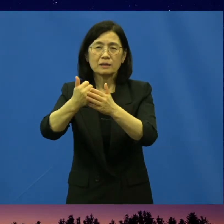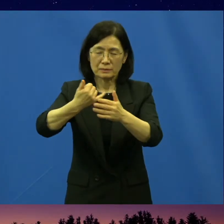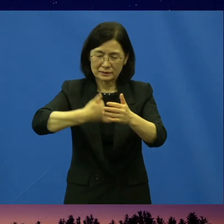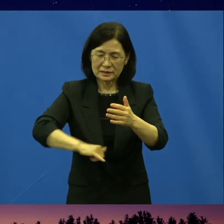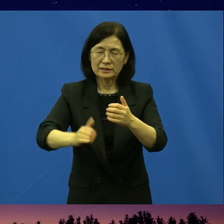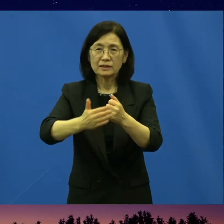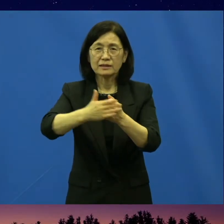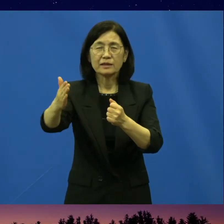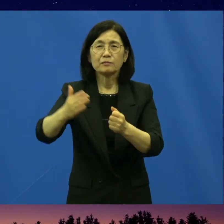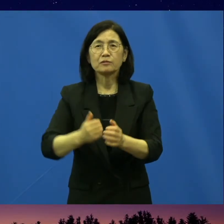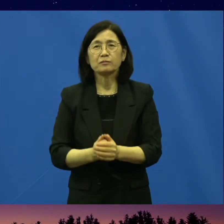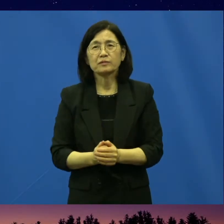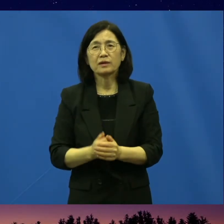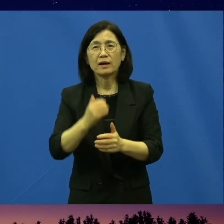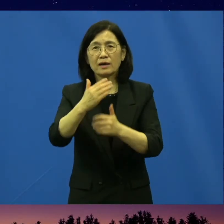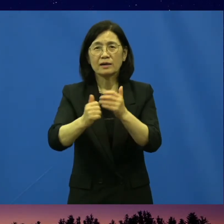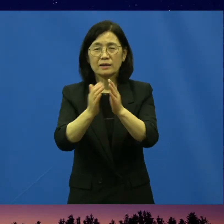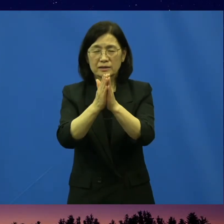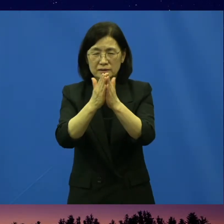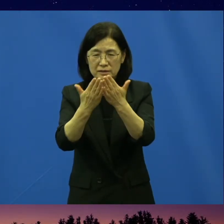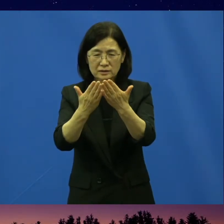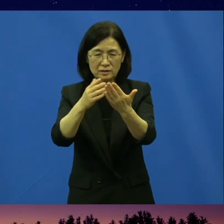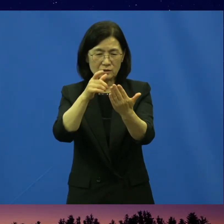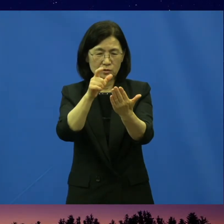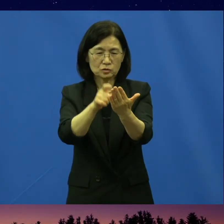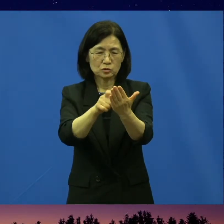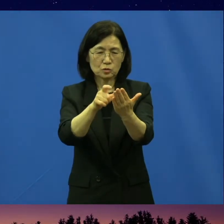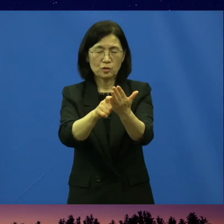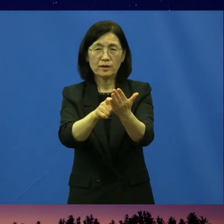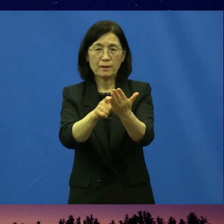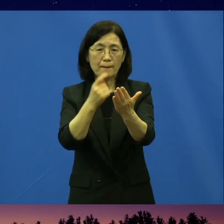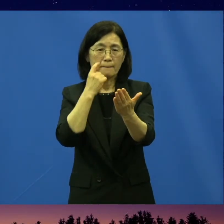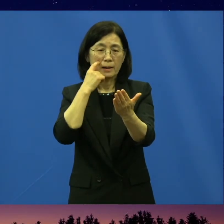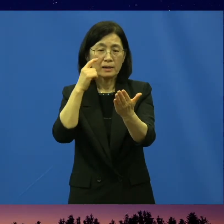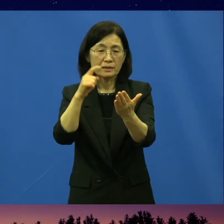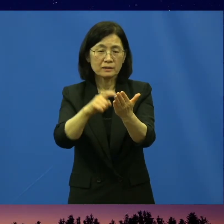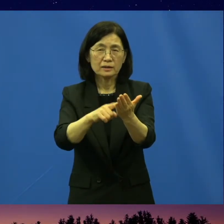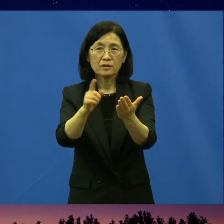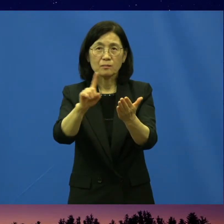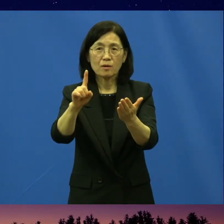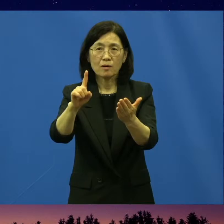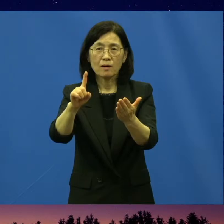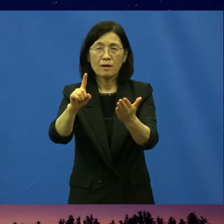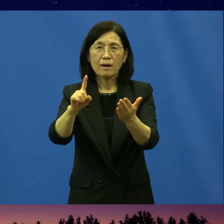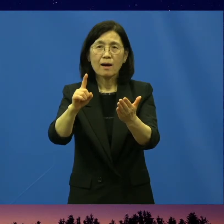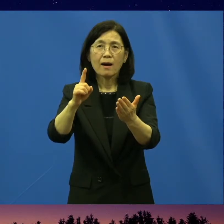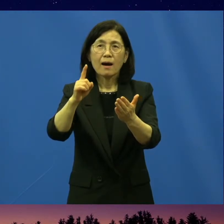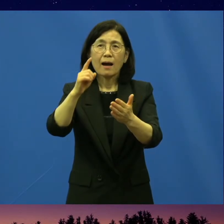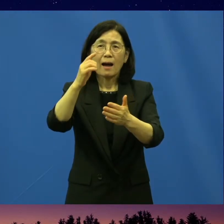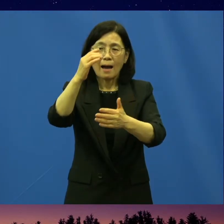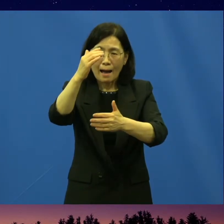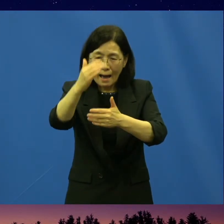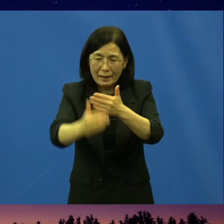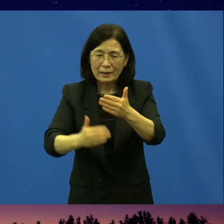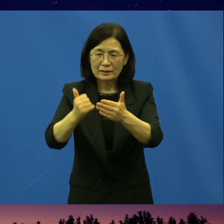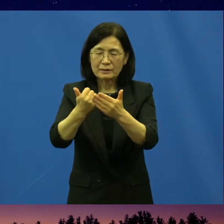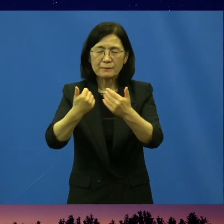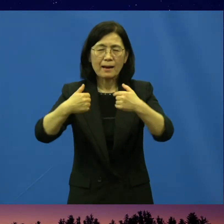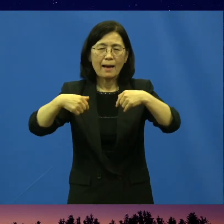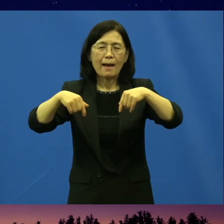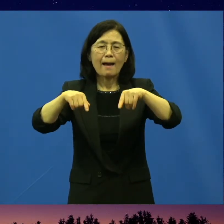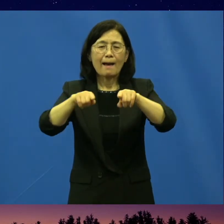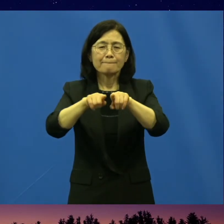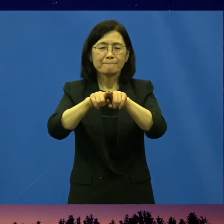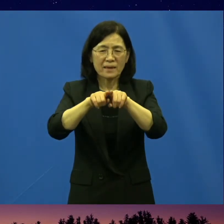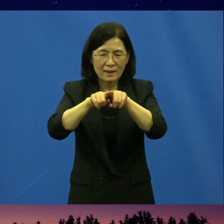그래서 성경 속에 발견하는 가장 큰 은혜는 임마누엘이에요. 그냥 단순히 함께 하신다는 게 아니에요. 우리의 삶에